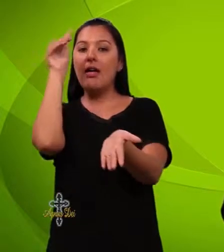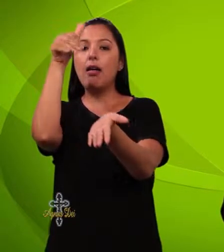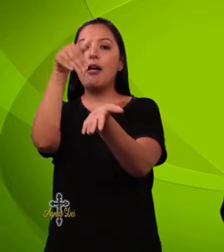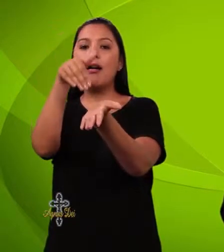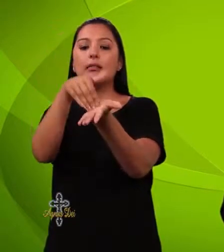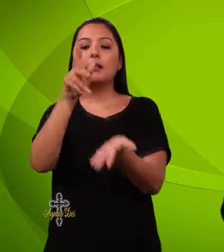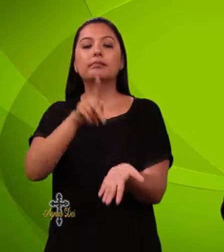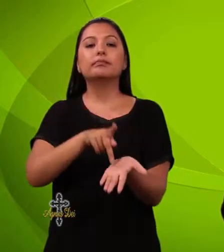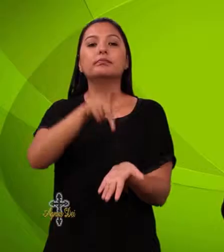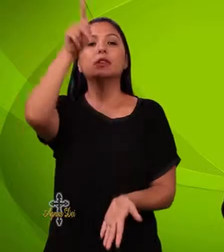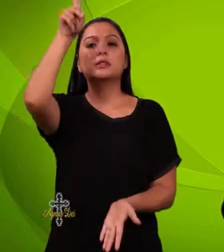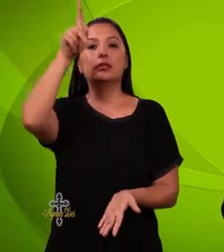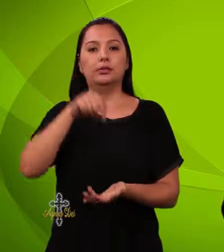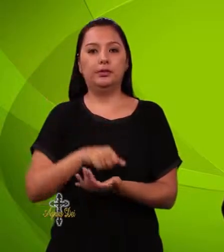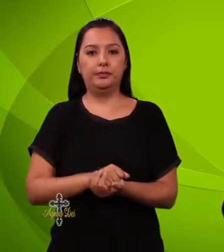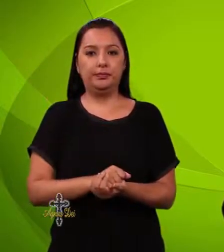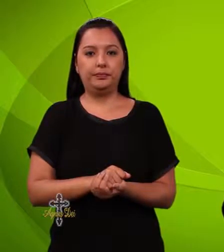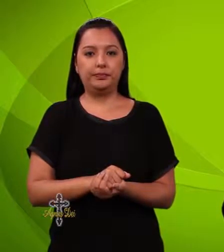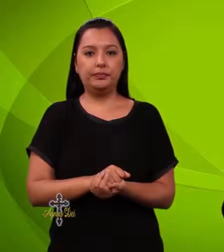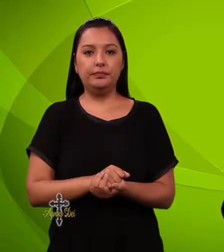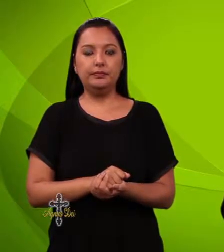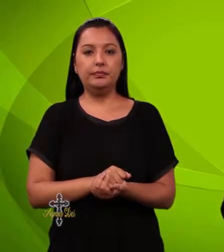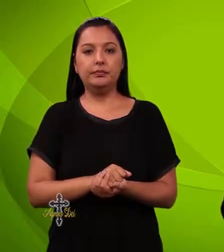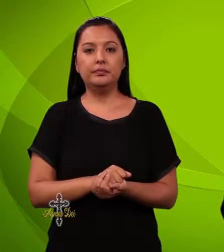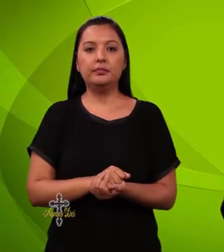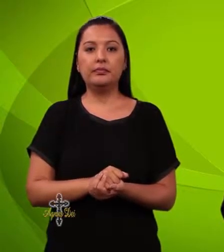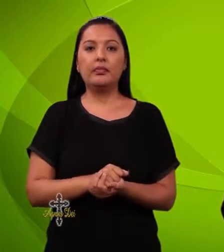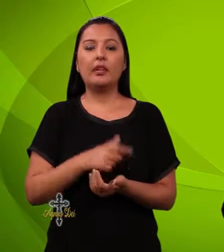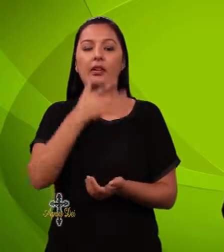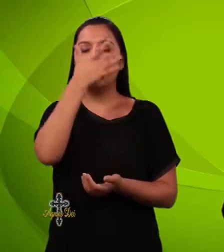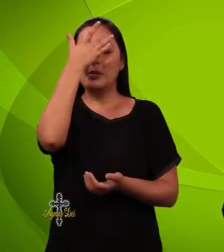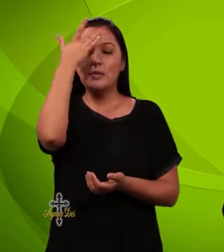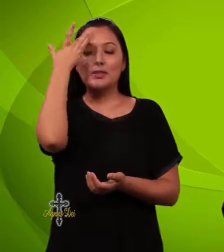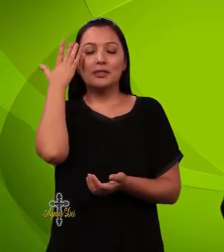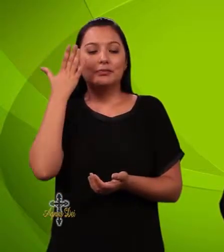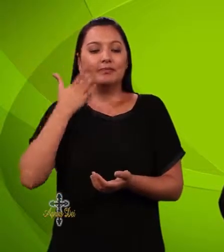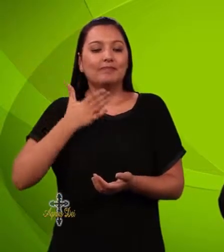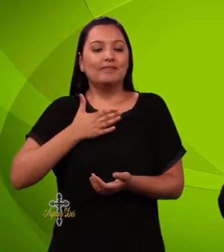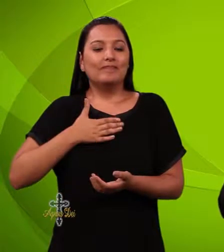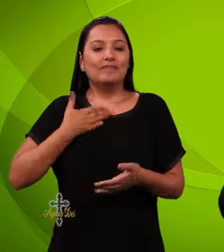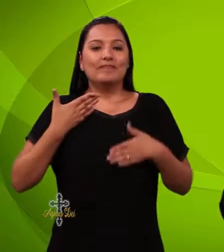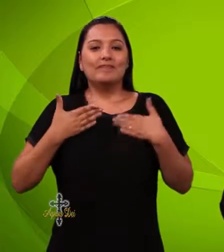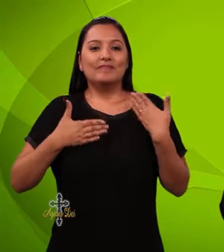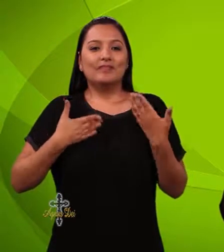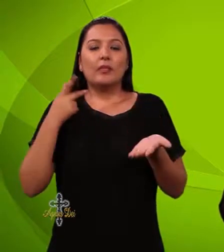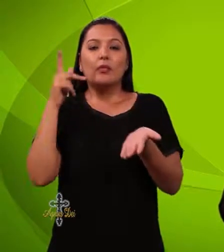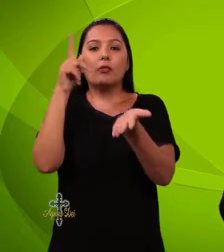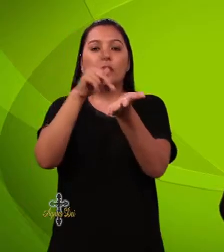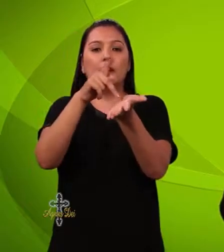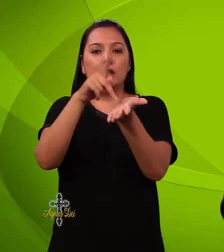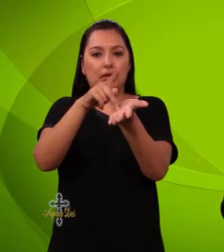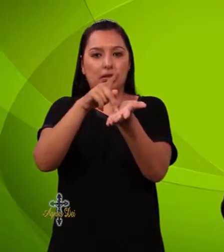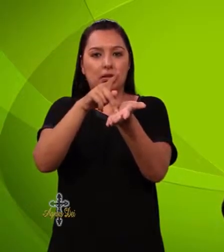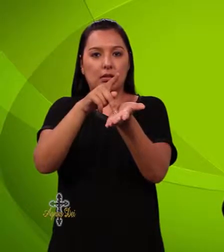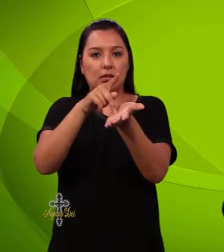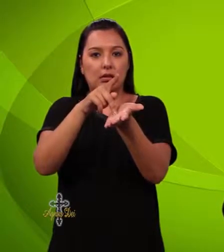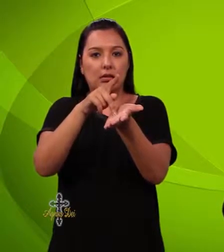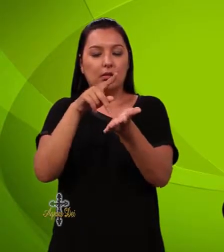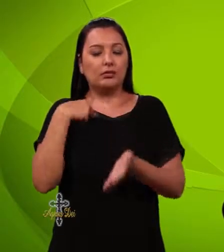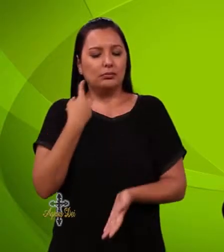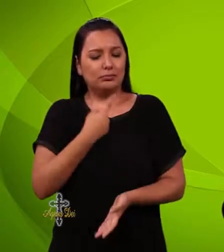Deus. Esse amor que gera justiça, esse amor que promove a paz. São